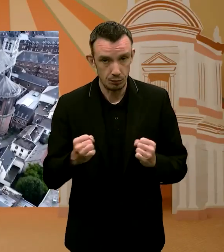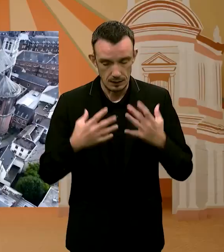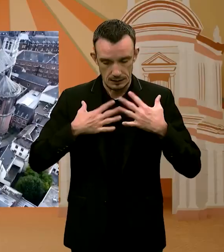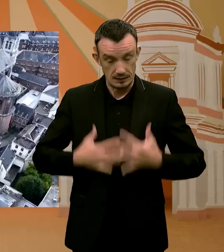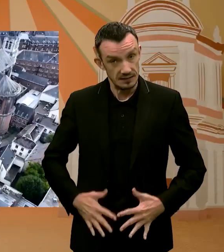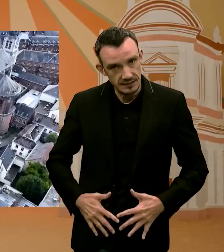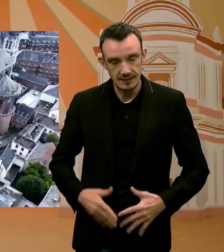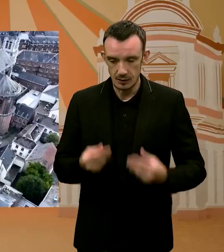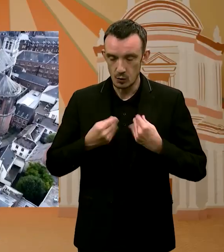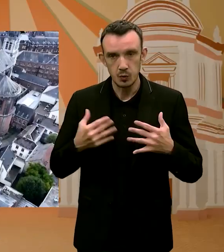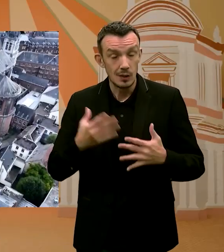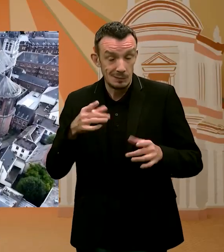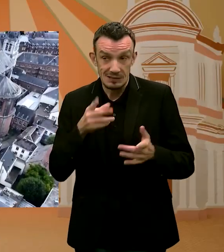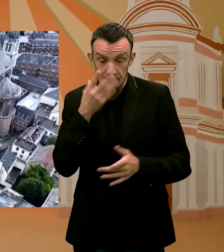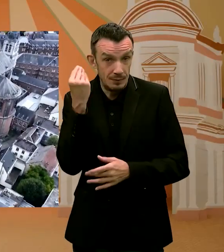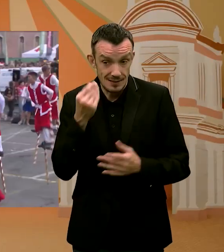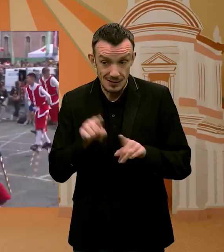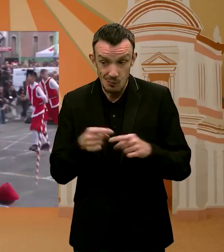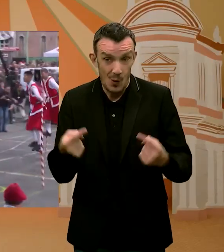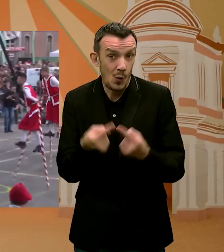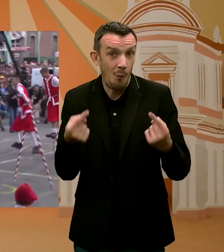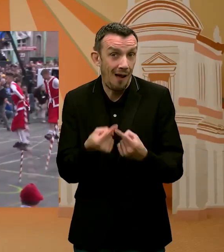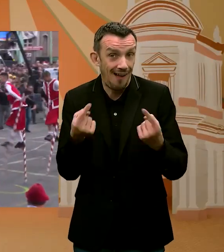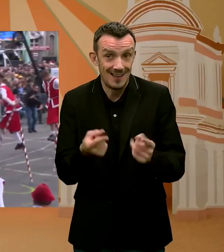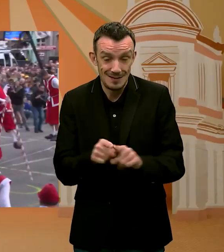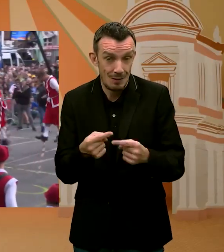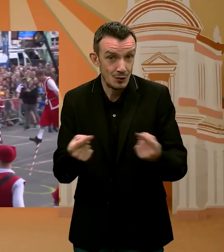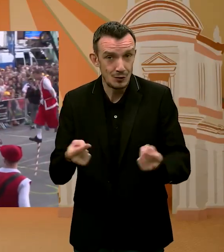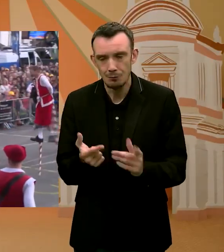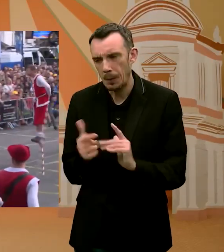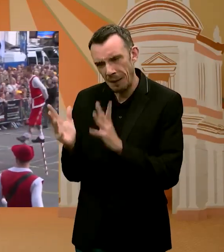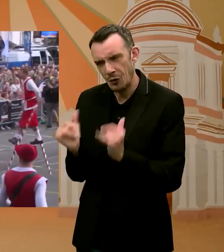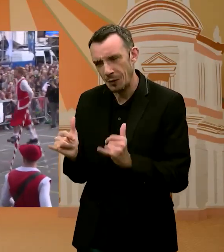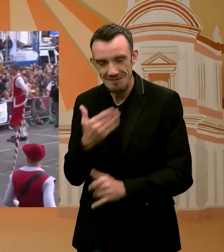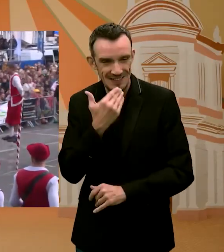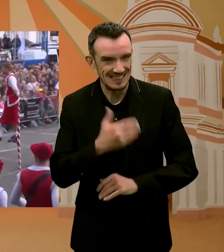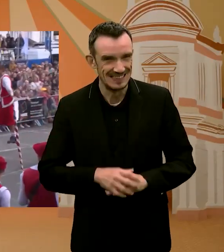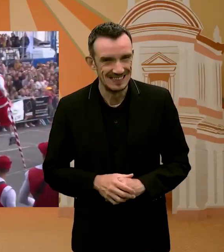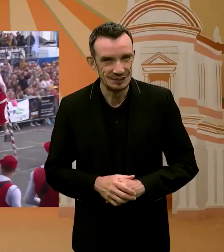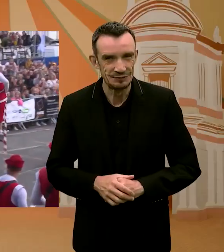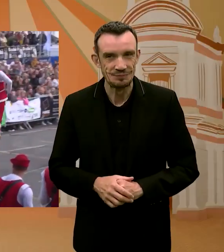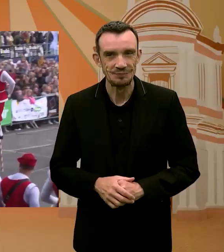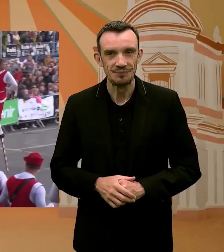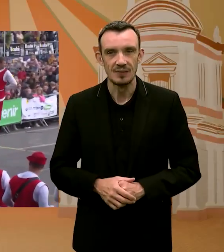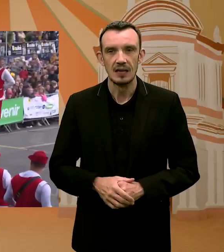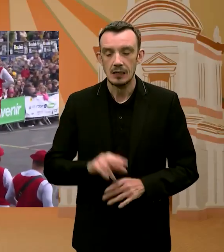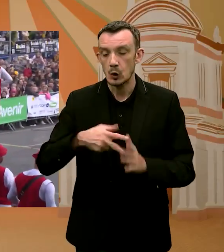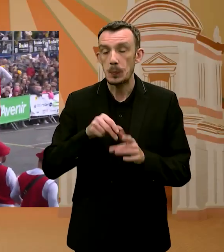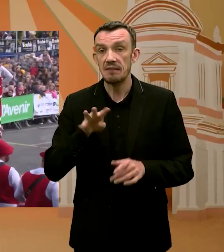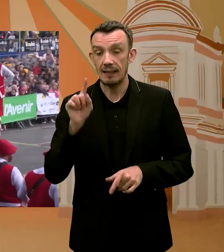donc ça fait félicitations quand même. Merci. Oui, les Mélans qui ont remporté la joute en 2024, les Avresses